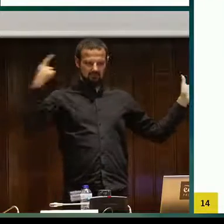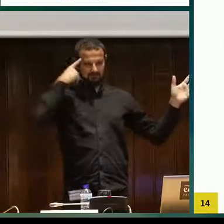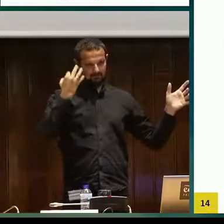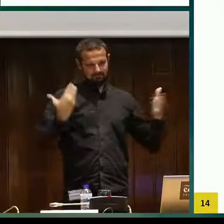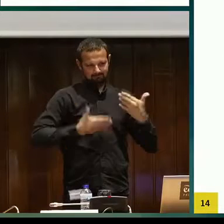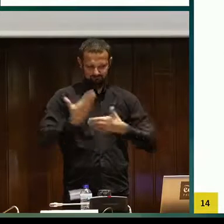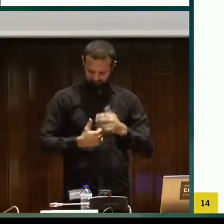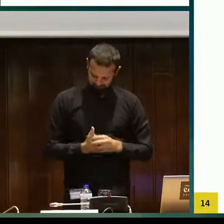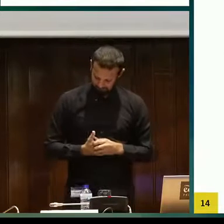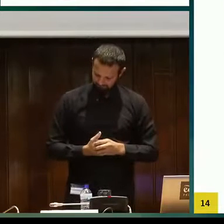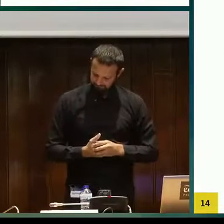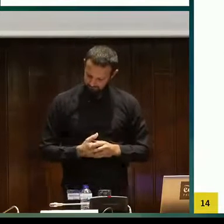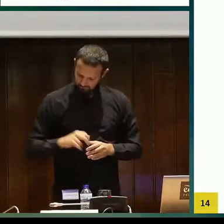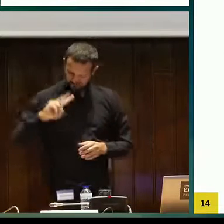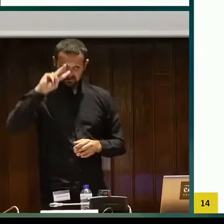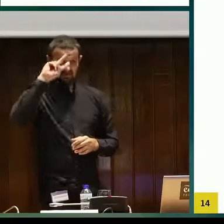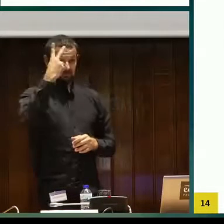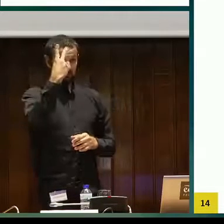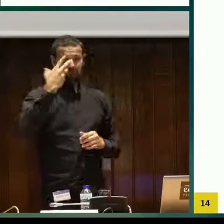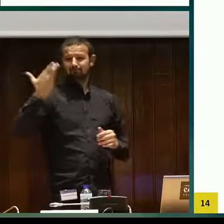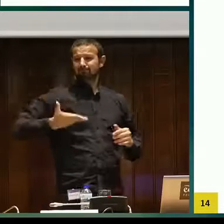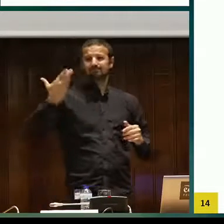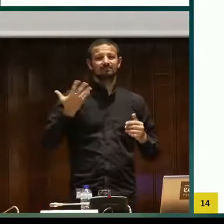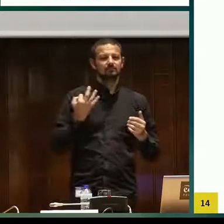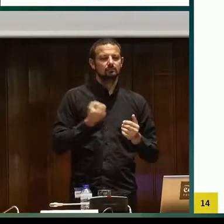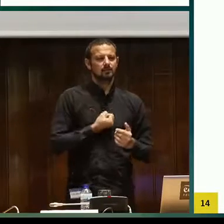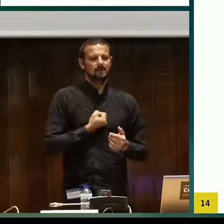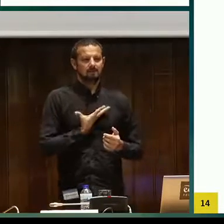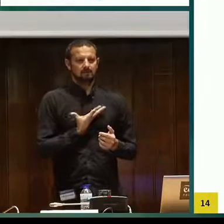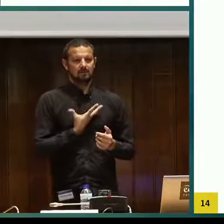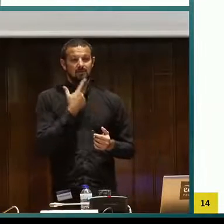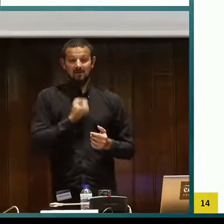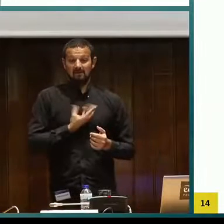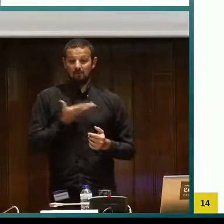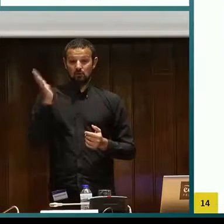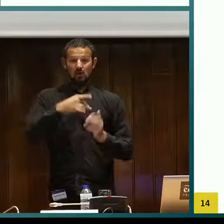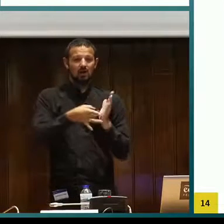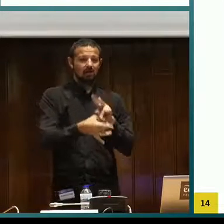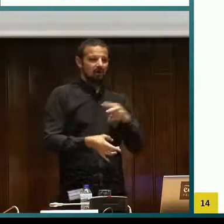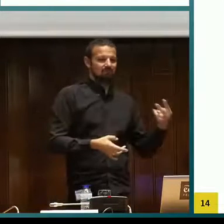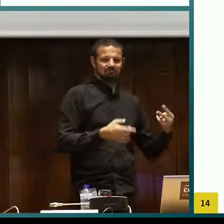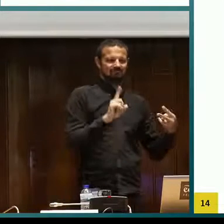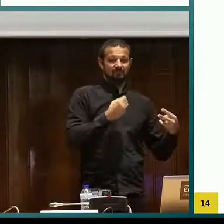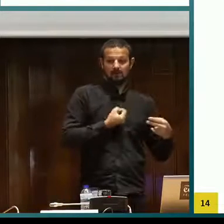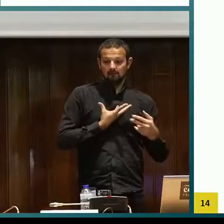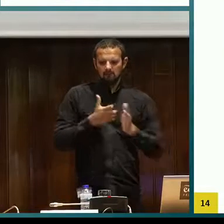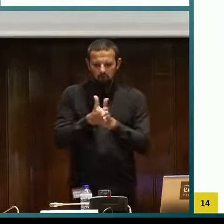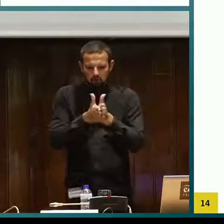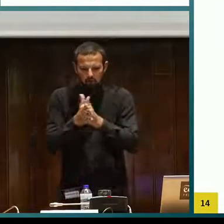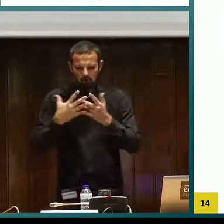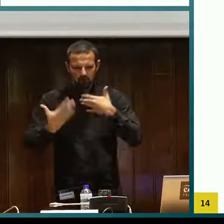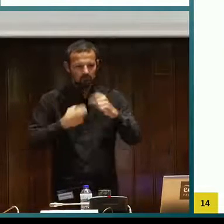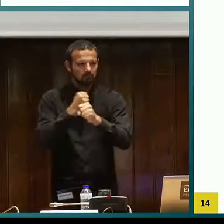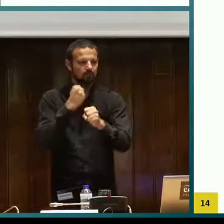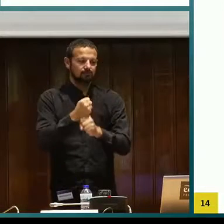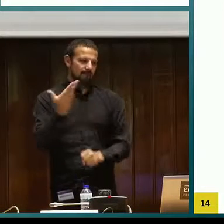ampliar nuestro trabajo en este proceso de creación literaria y de traducción literaria. Si no